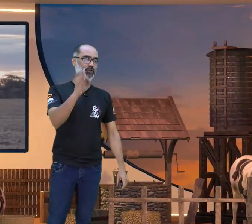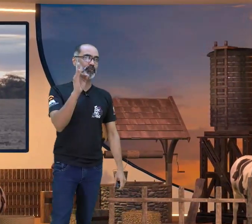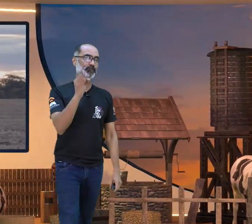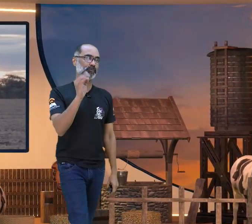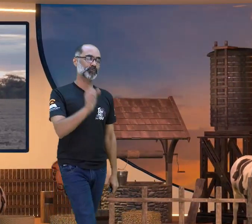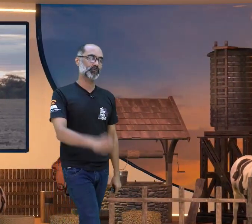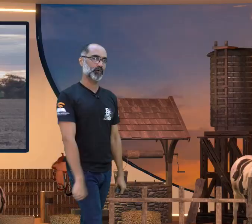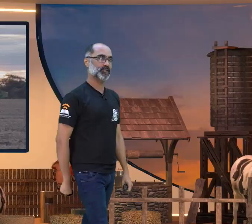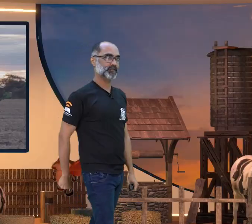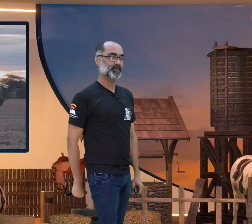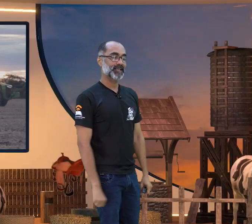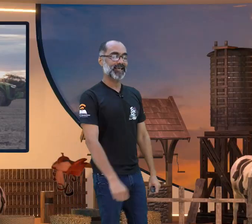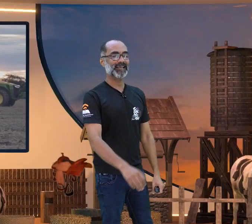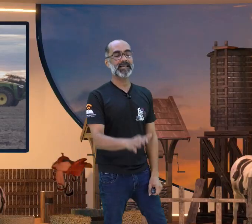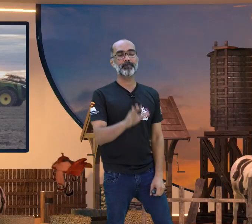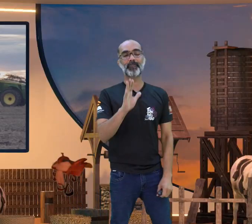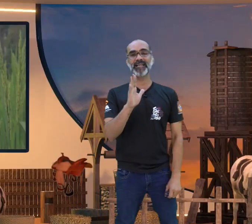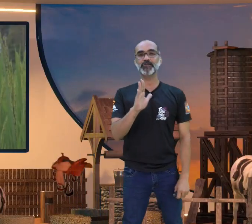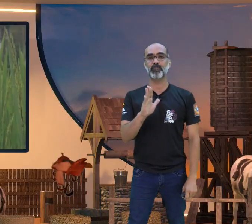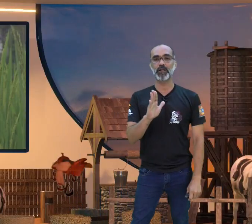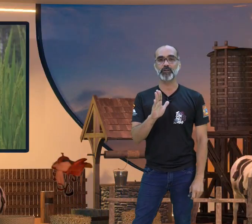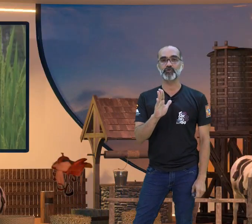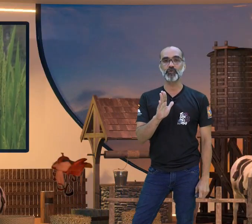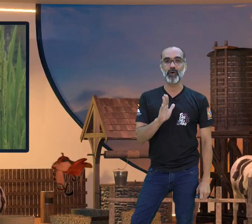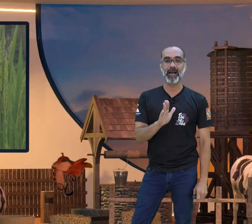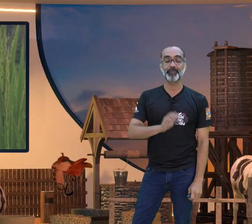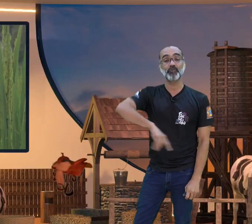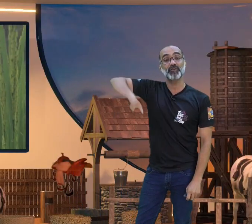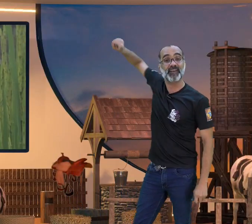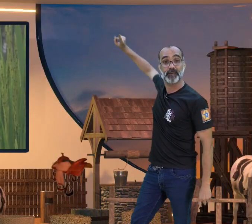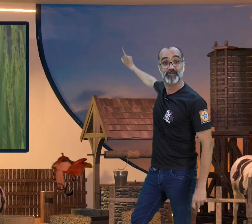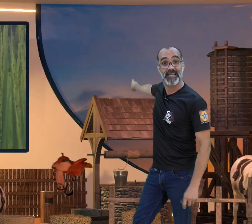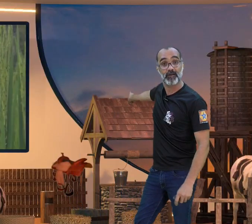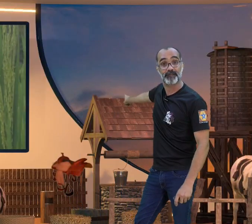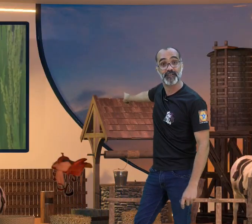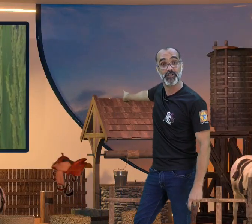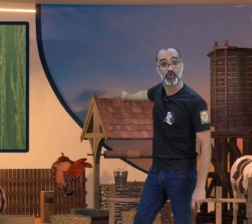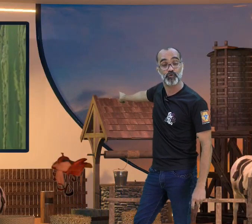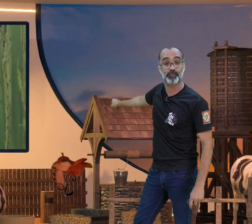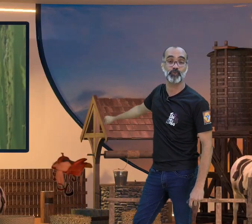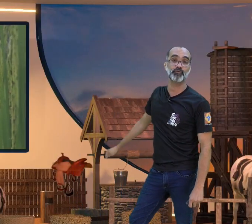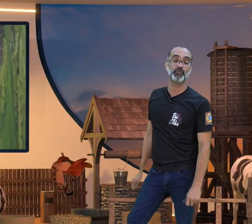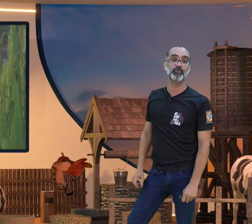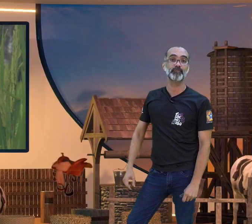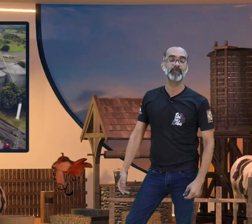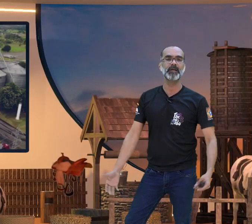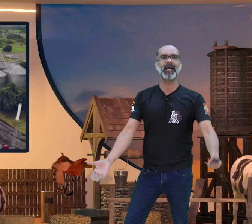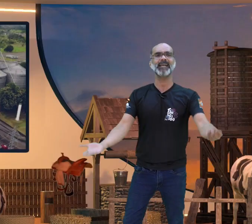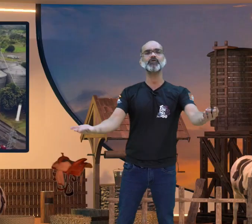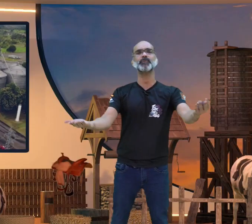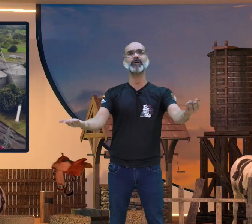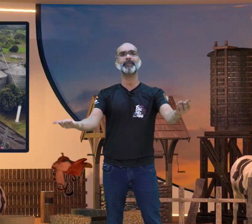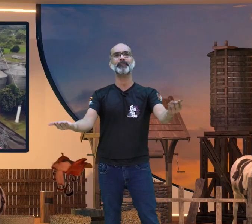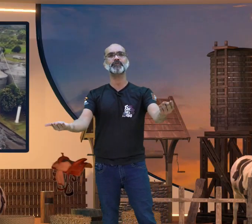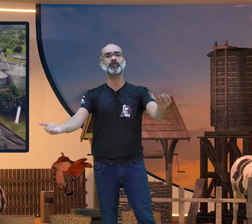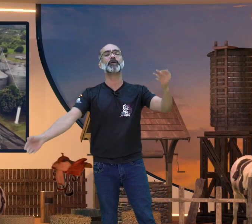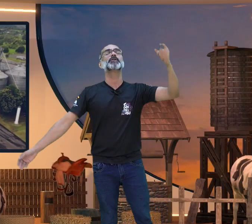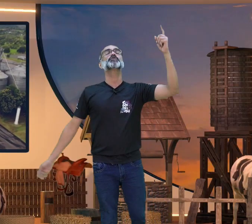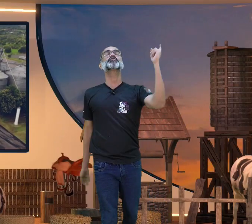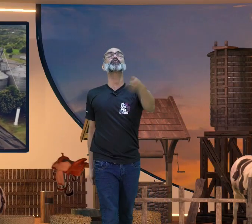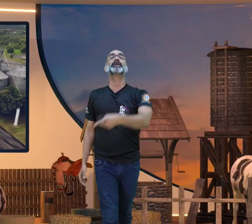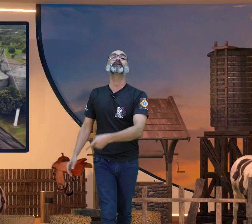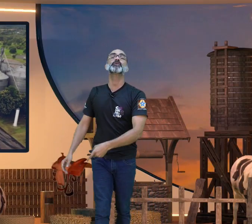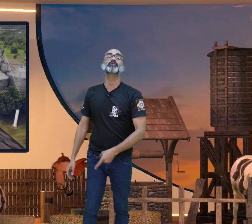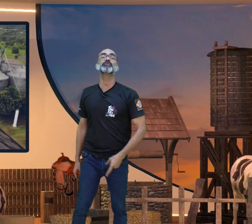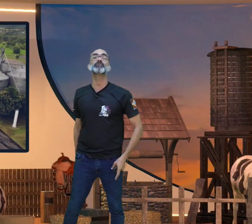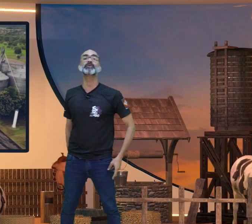aula 21.2, que é aquele bate-bola jogo rápido que falamos na aula 21.1. É sobre o que,